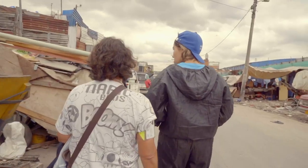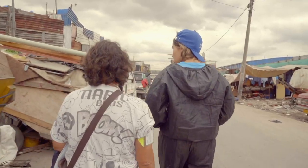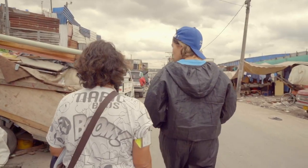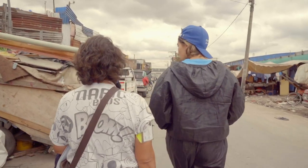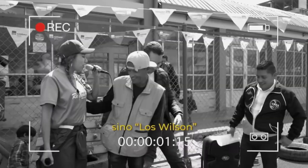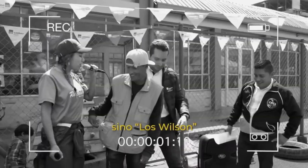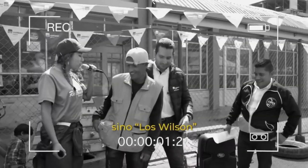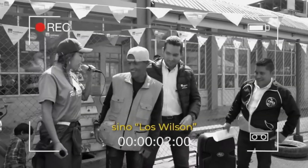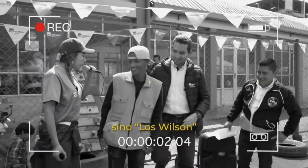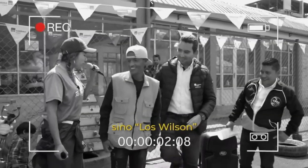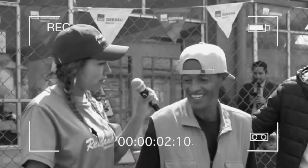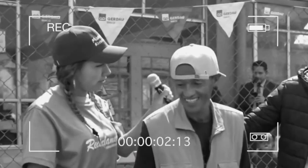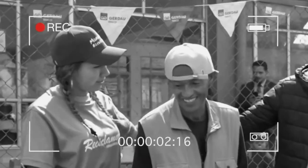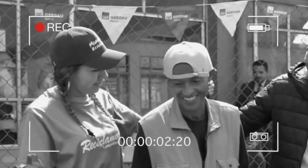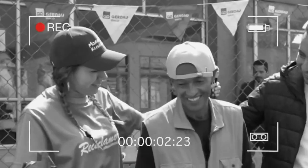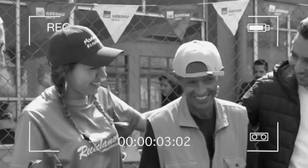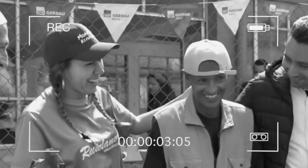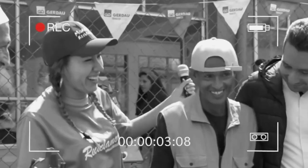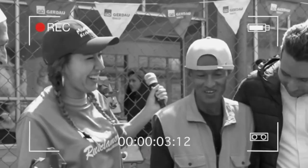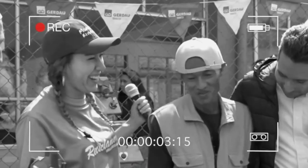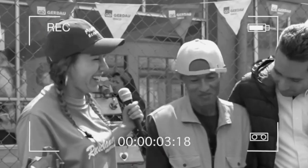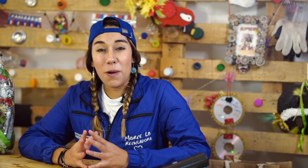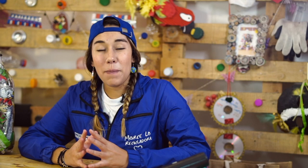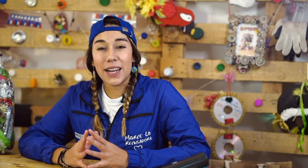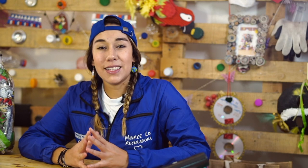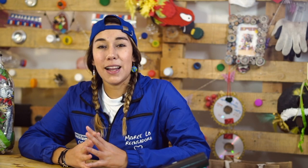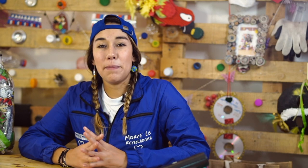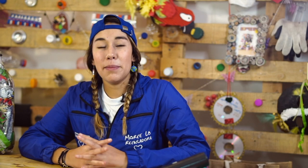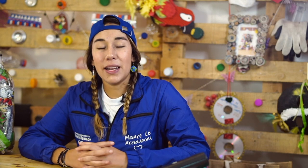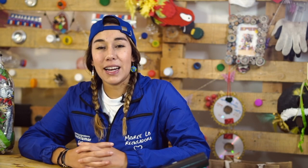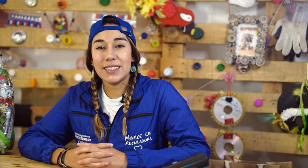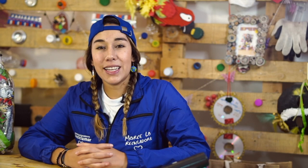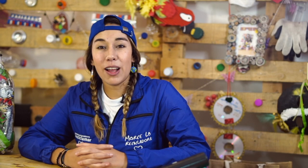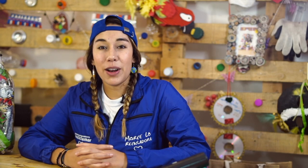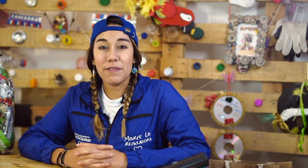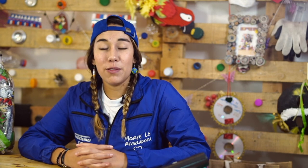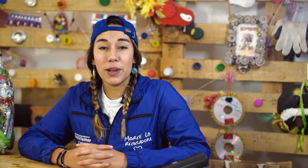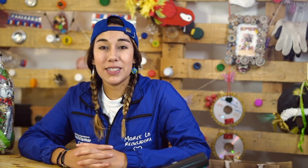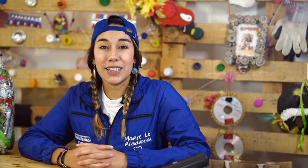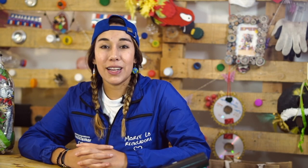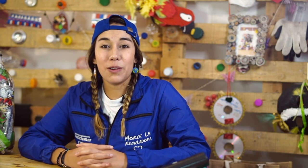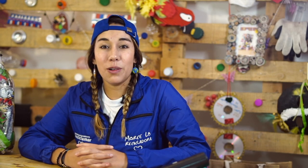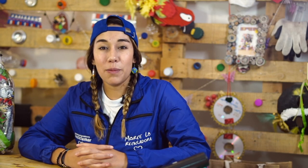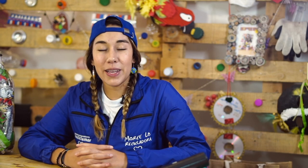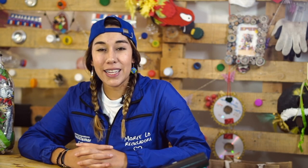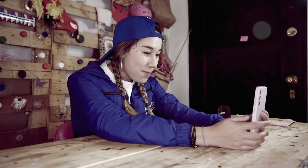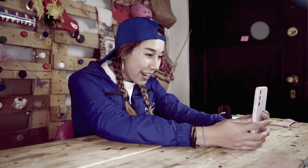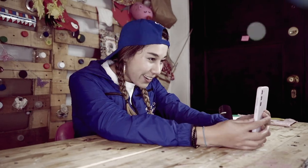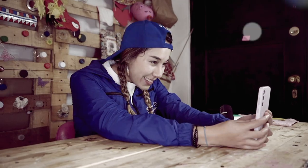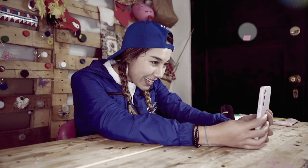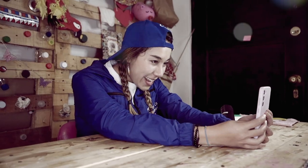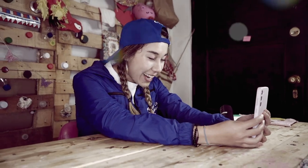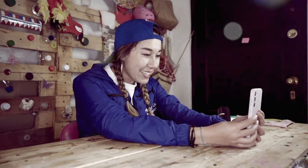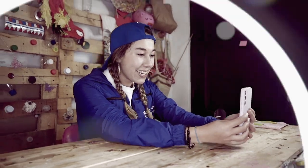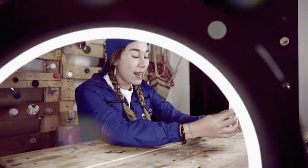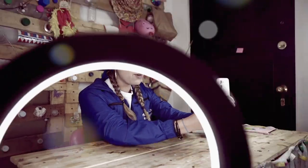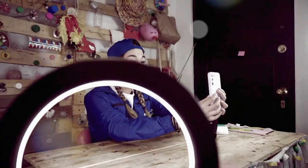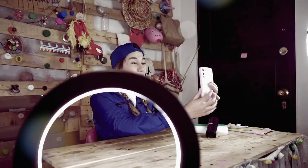entonces busqué un equipo y la verdad se dio para ser la primera recicladora influencer de Colombia. Buenos días reciclamores, bueno hoy